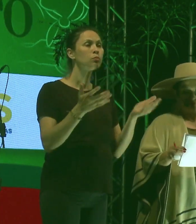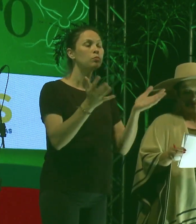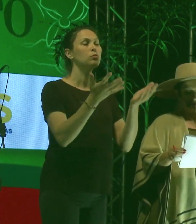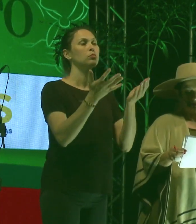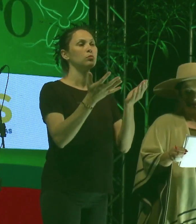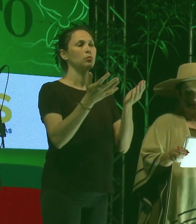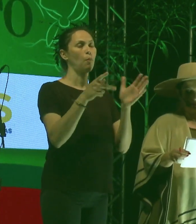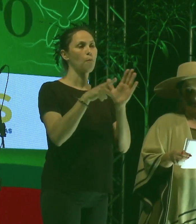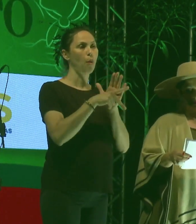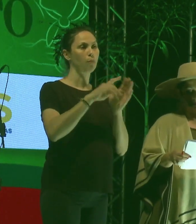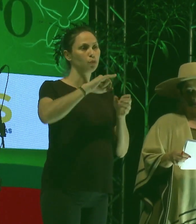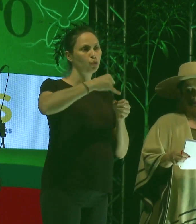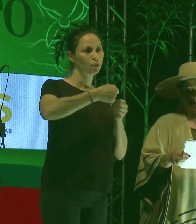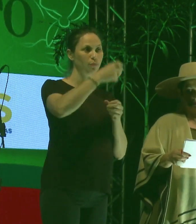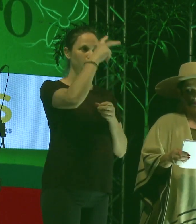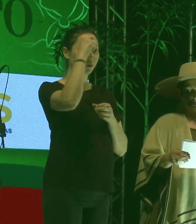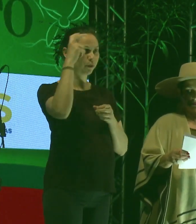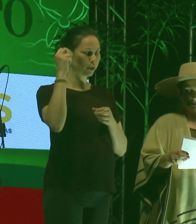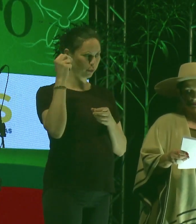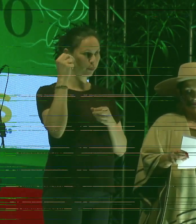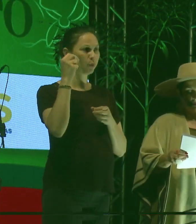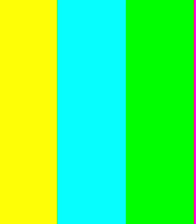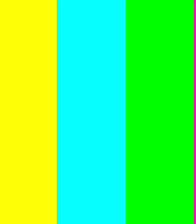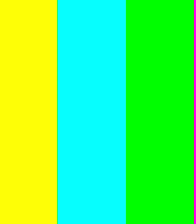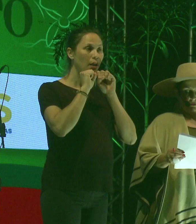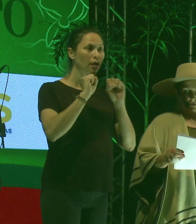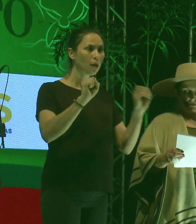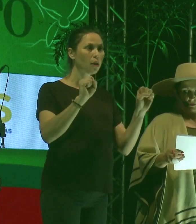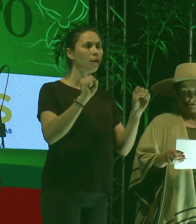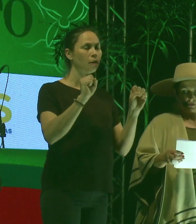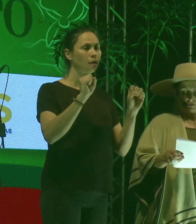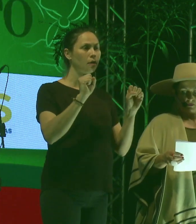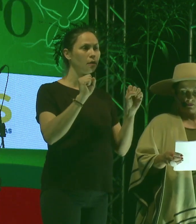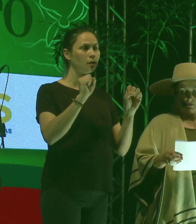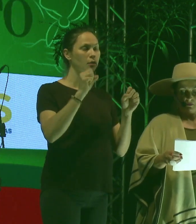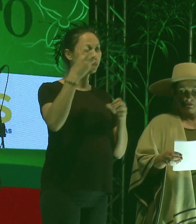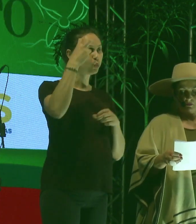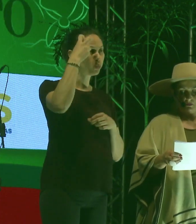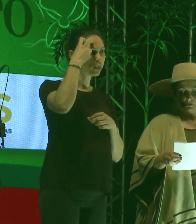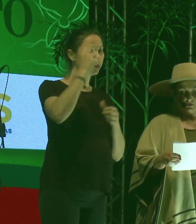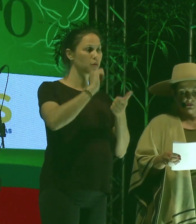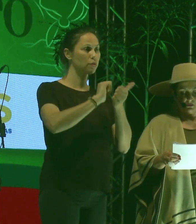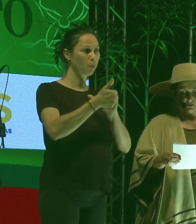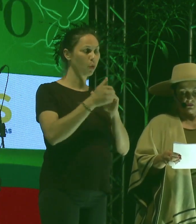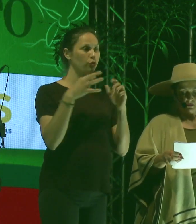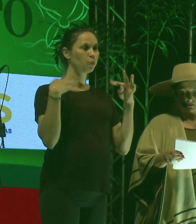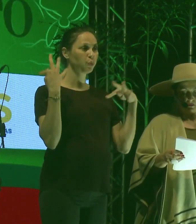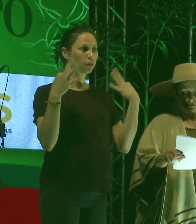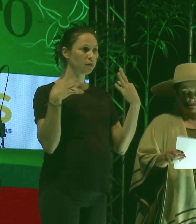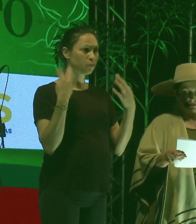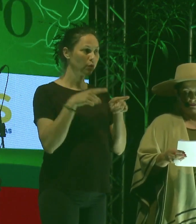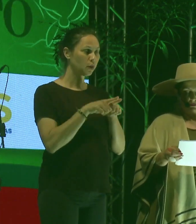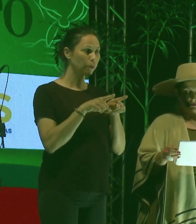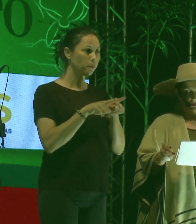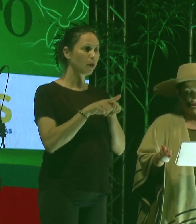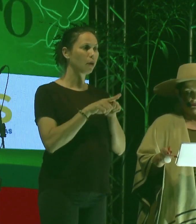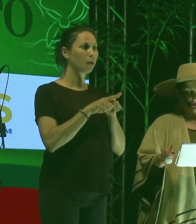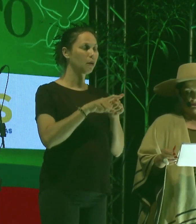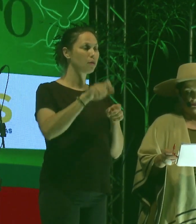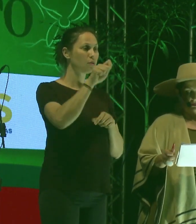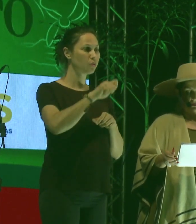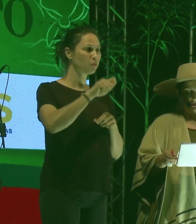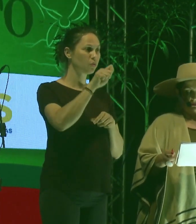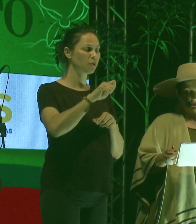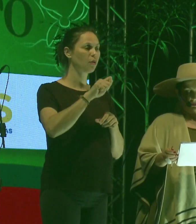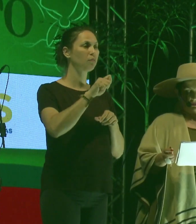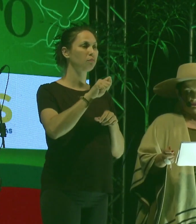do município de Juí por meio da Secretaria Municipal de Cultura, Esporte e Turismo e pela Associação Cultural Canto